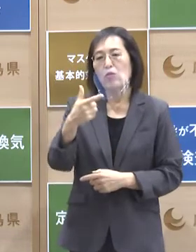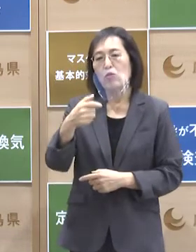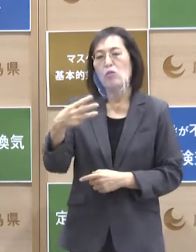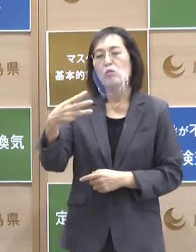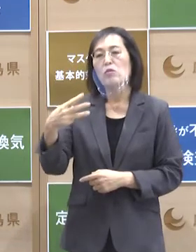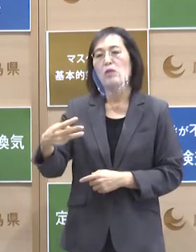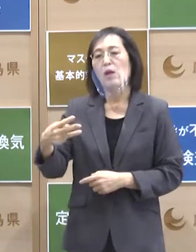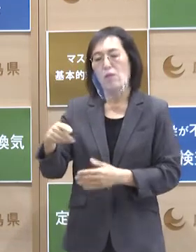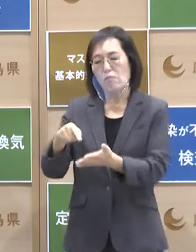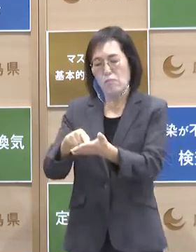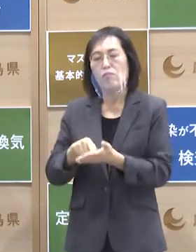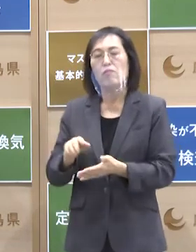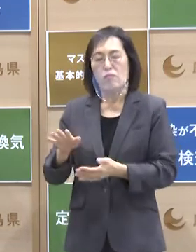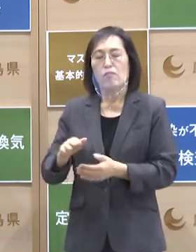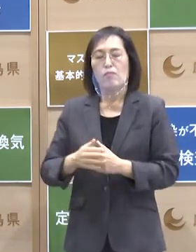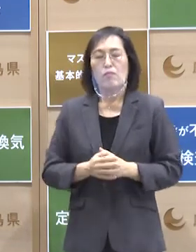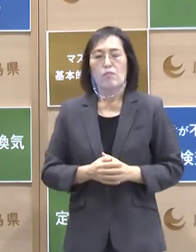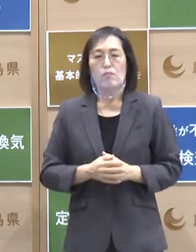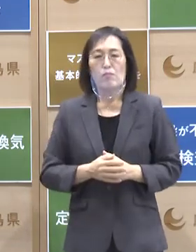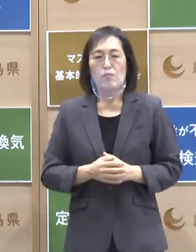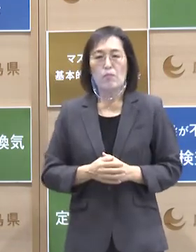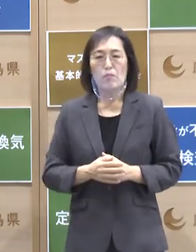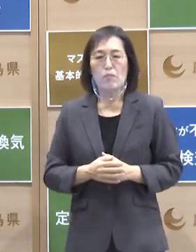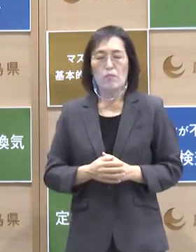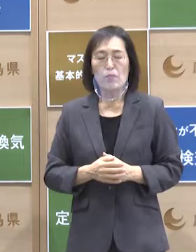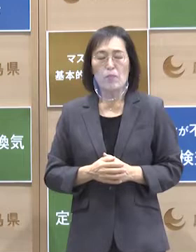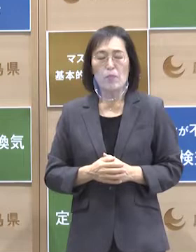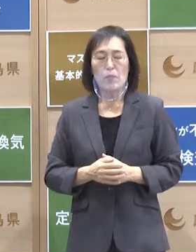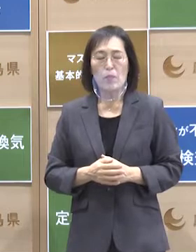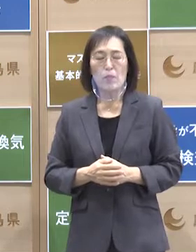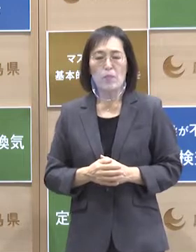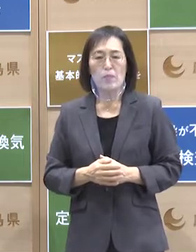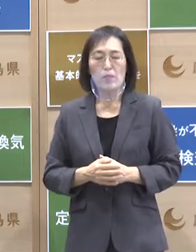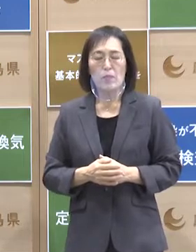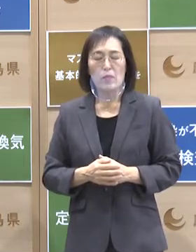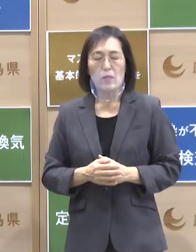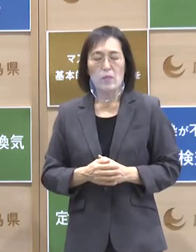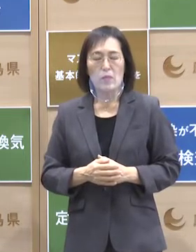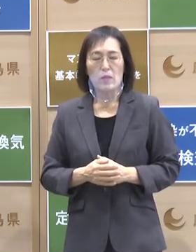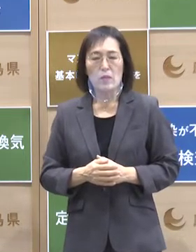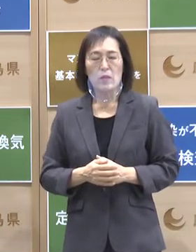りですね、しています。さらには